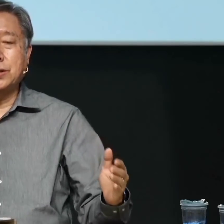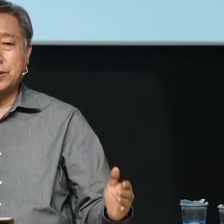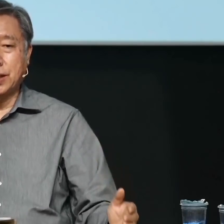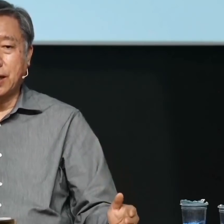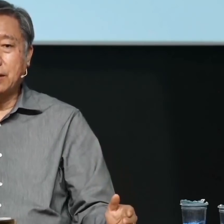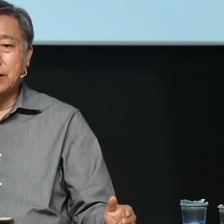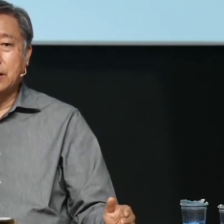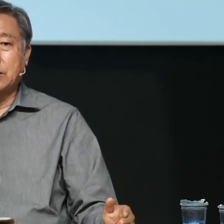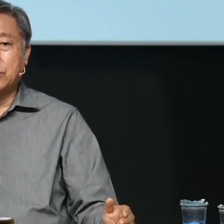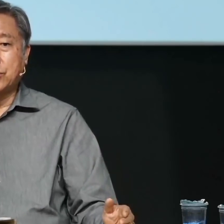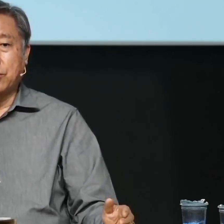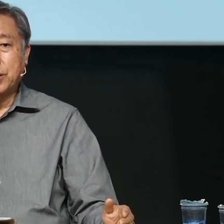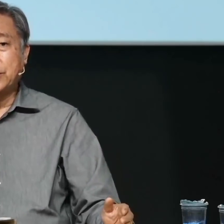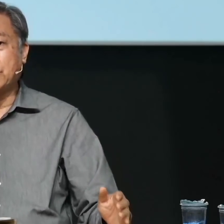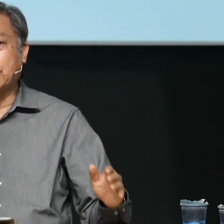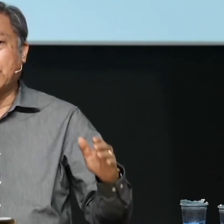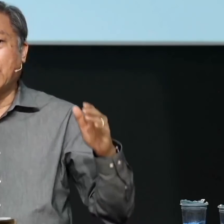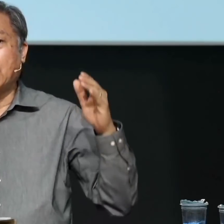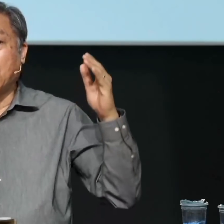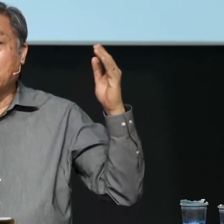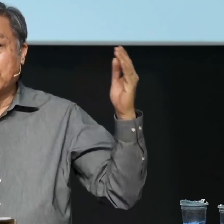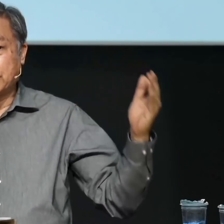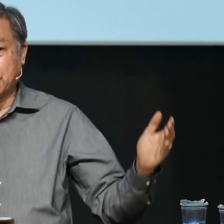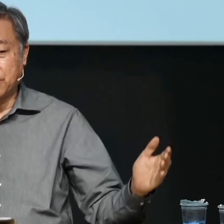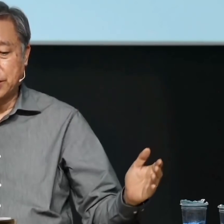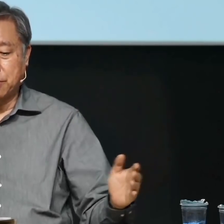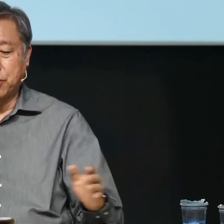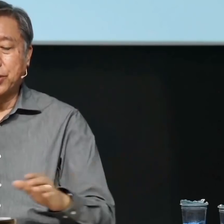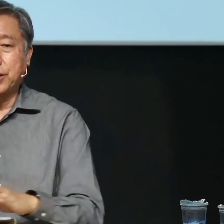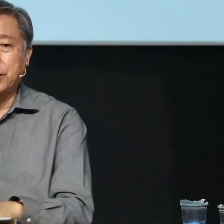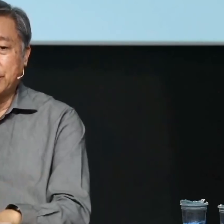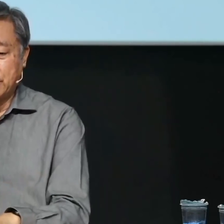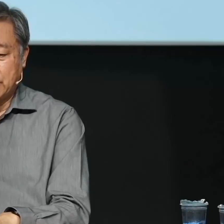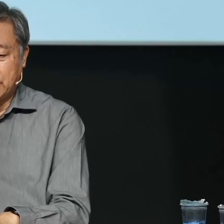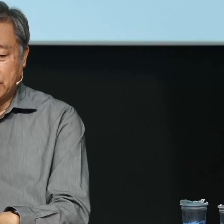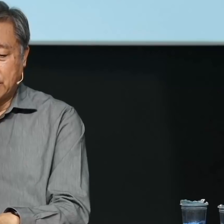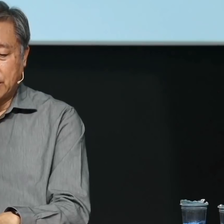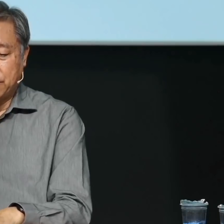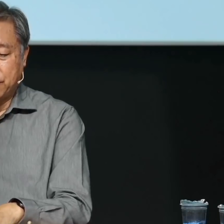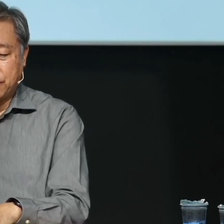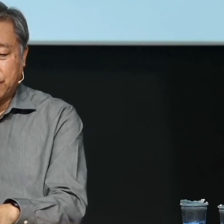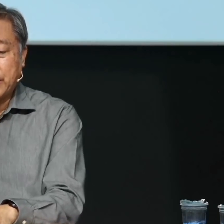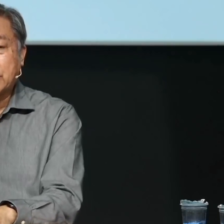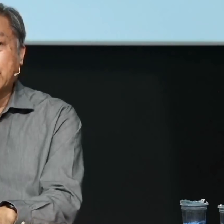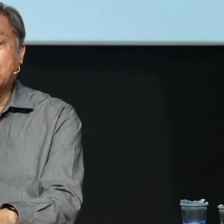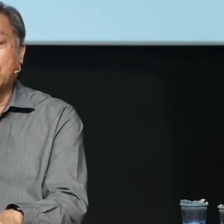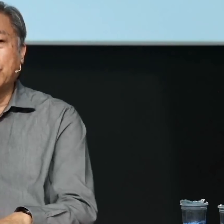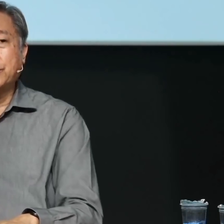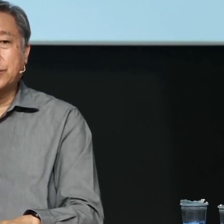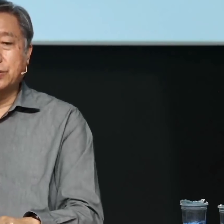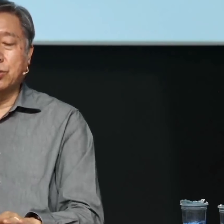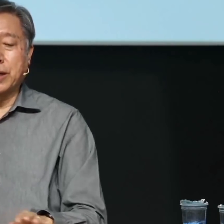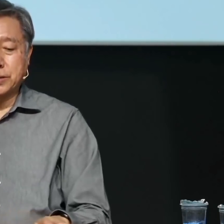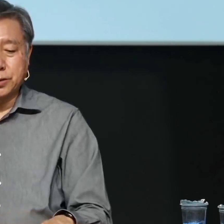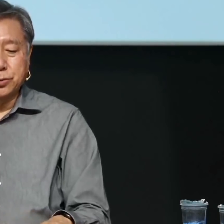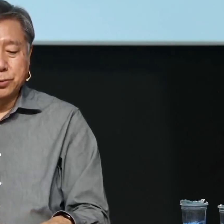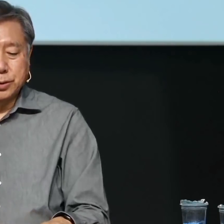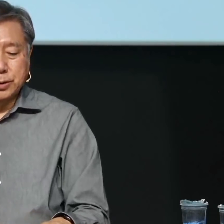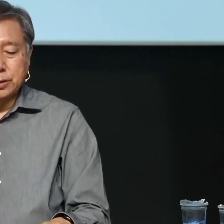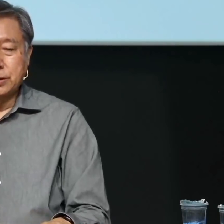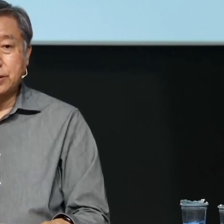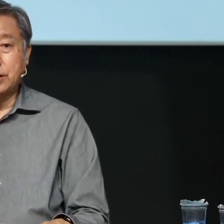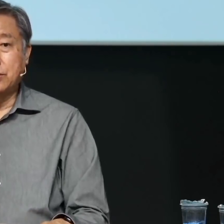vamos iniciar somente na outra semana, porque várias regiões do